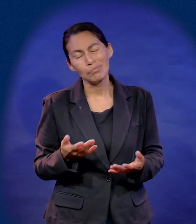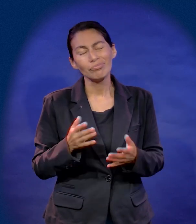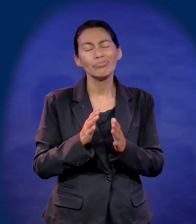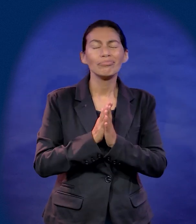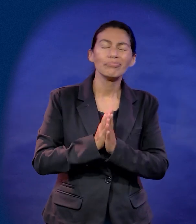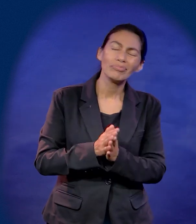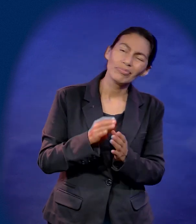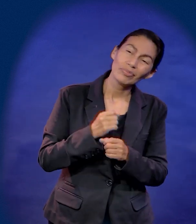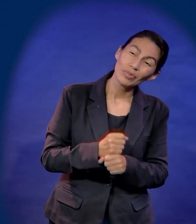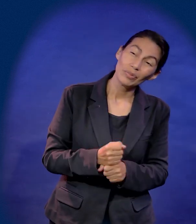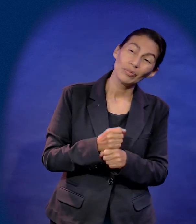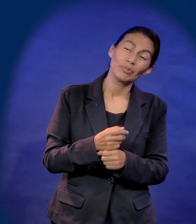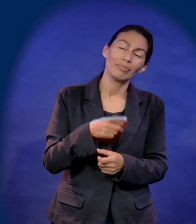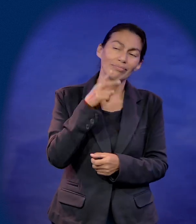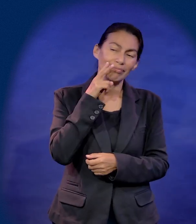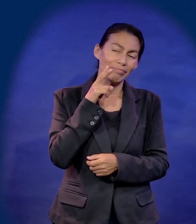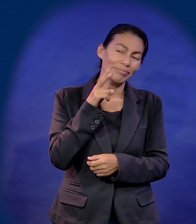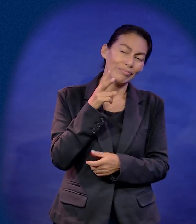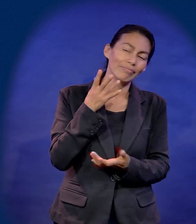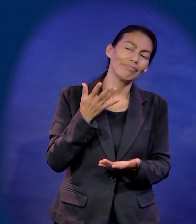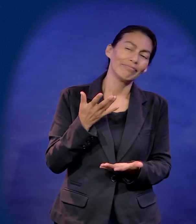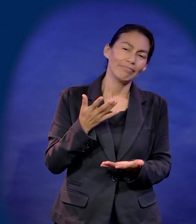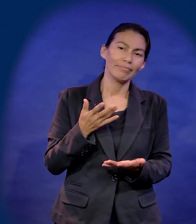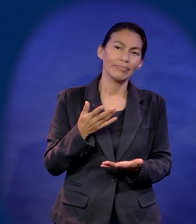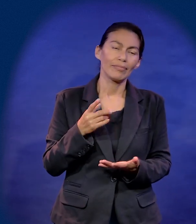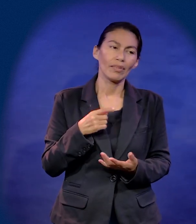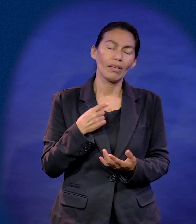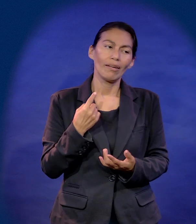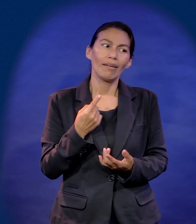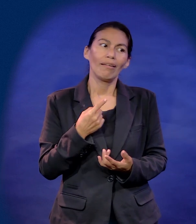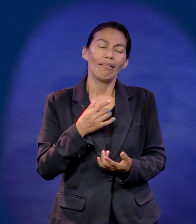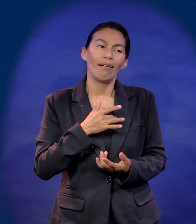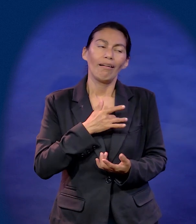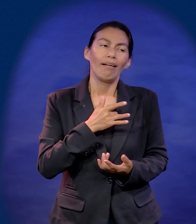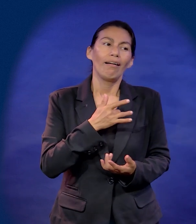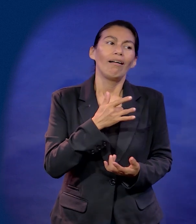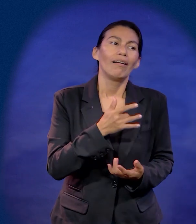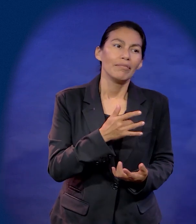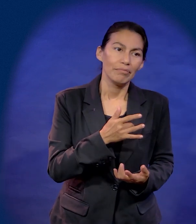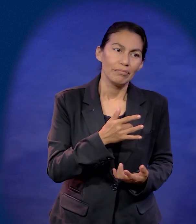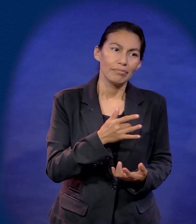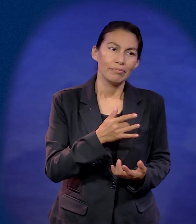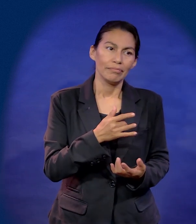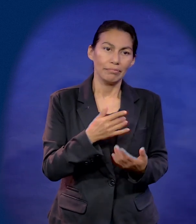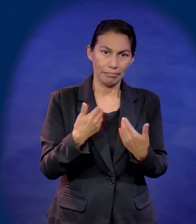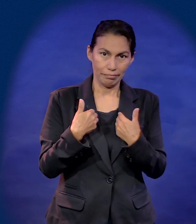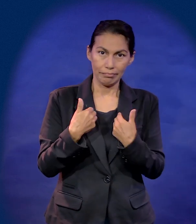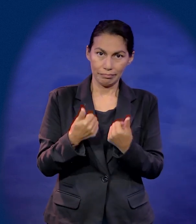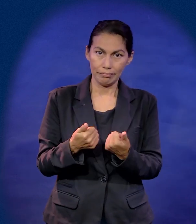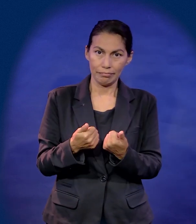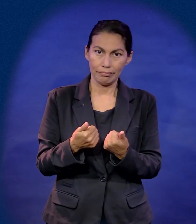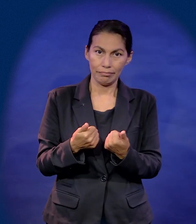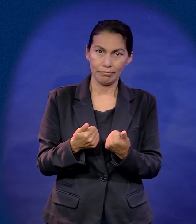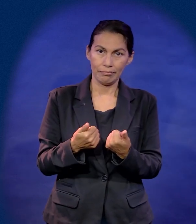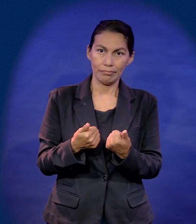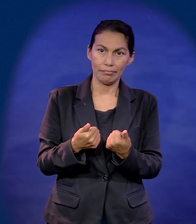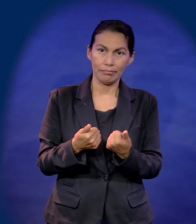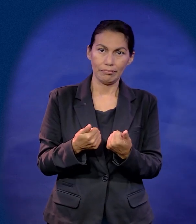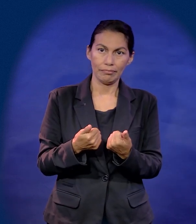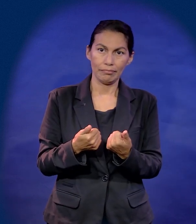vas a terminar. Porque va a empezar otra vez esas palabras y te va a echar las miradas, Carlos Daniel, y tú vas a